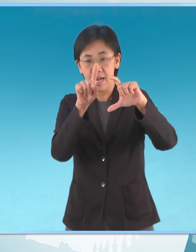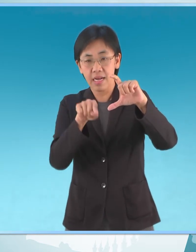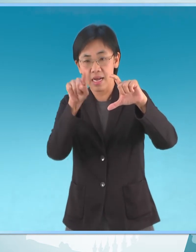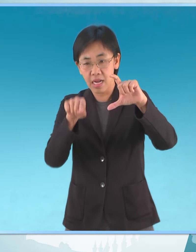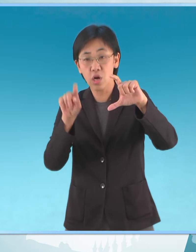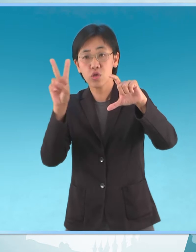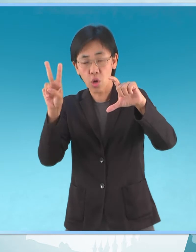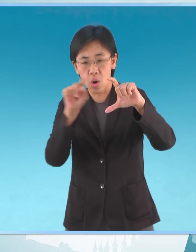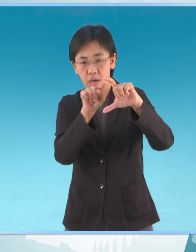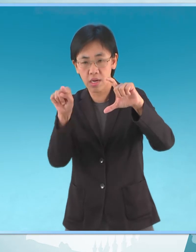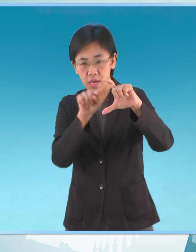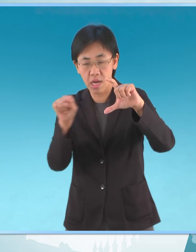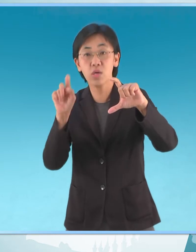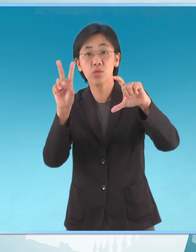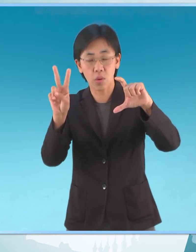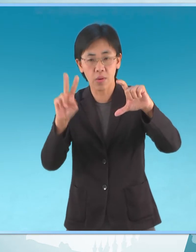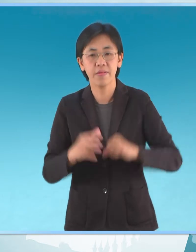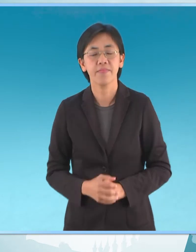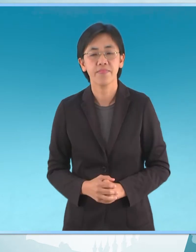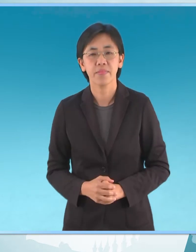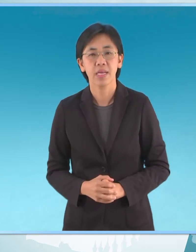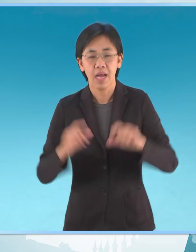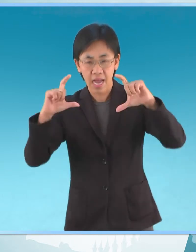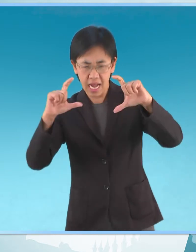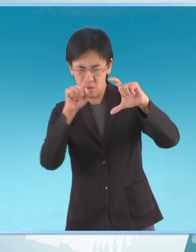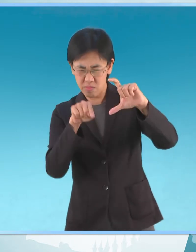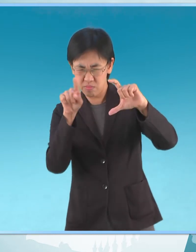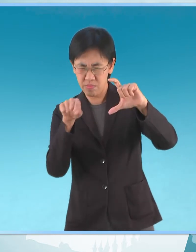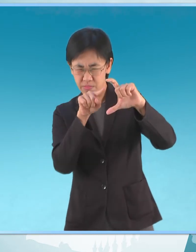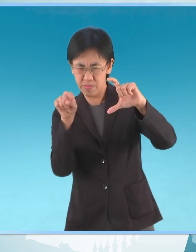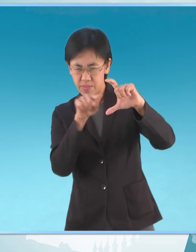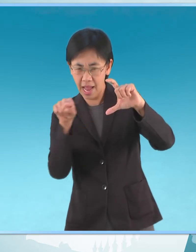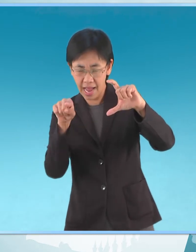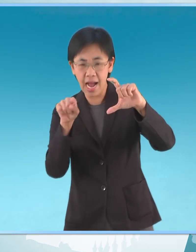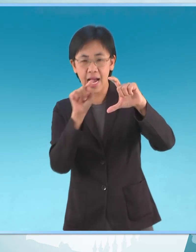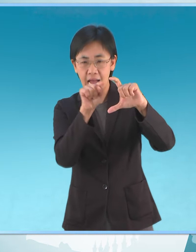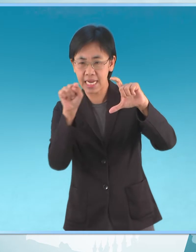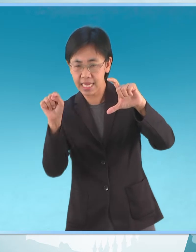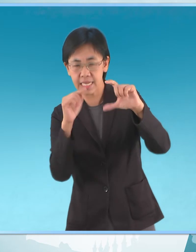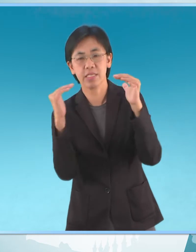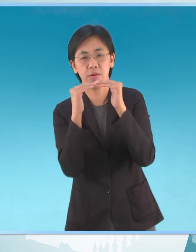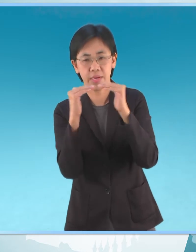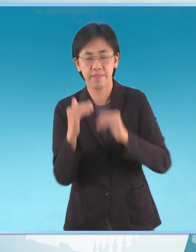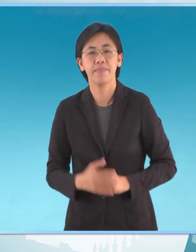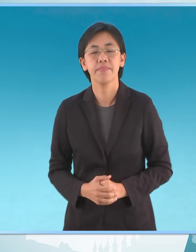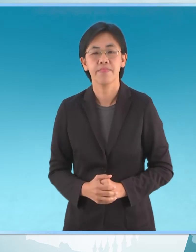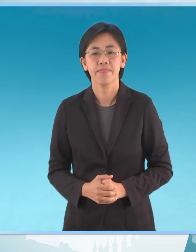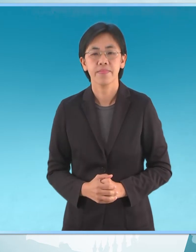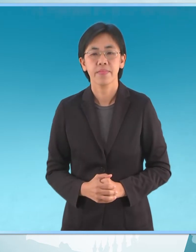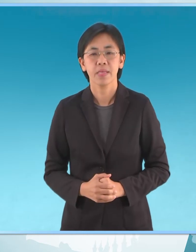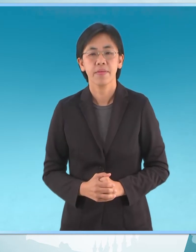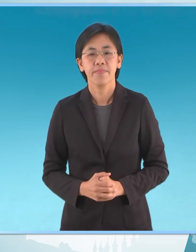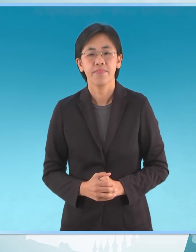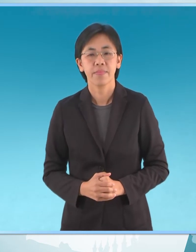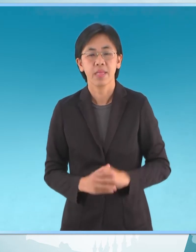นอน2เส้นกับเส้นแนวตั้ง2เส้นที่แบ่งสัดส่วนเท่าๆกันออกมาเป็นในภาพนึงเนี่ยก็